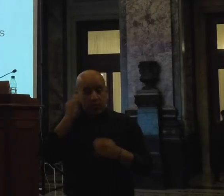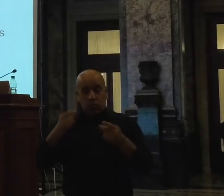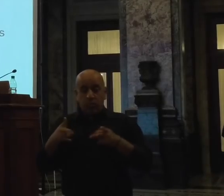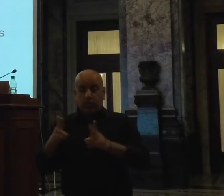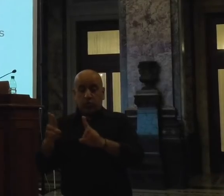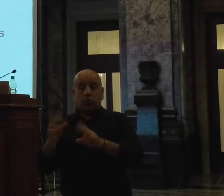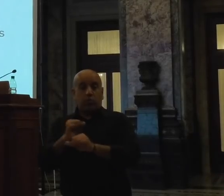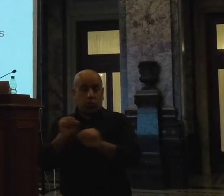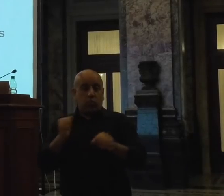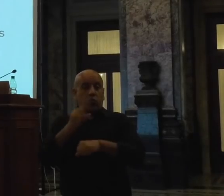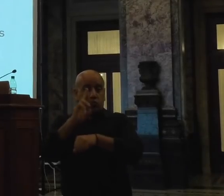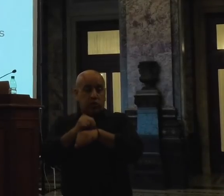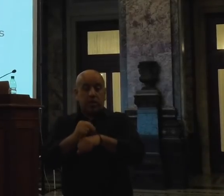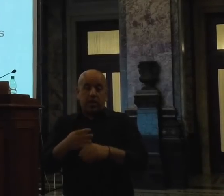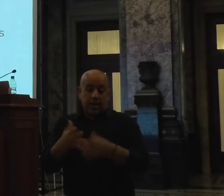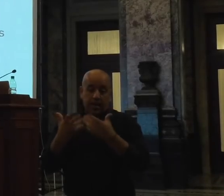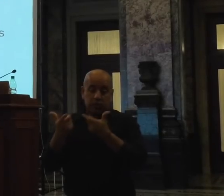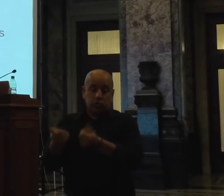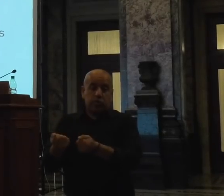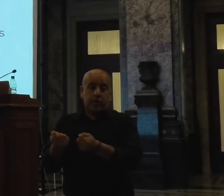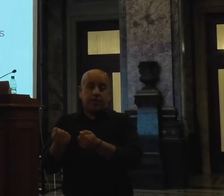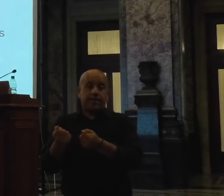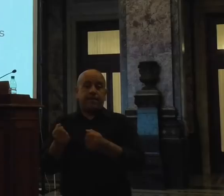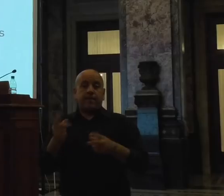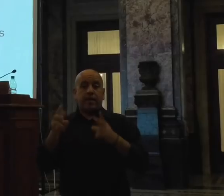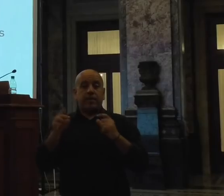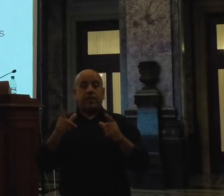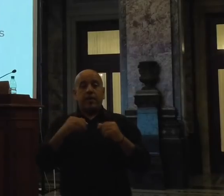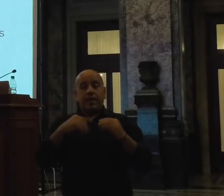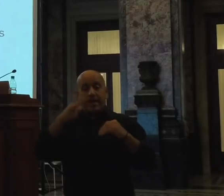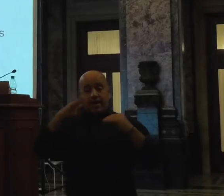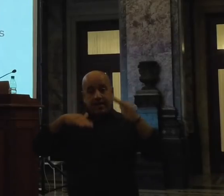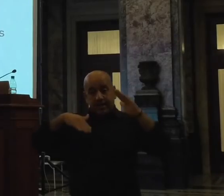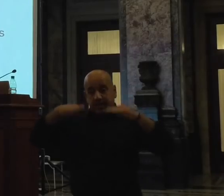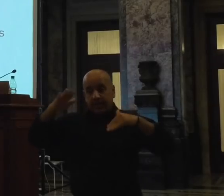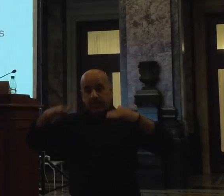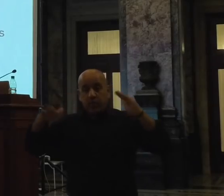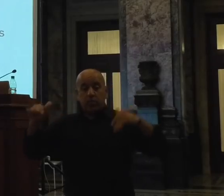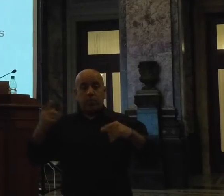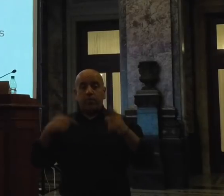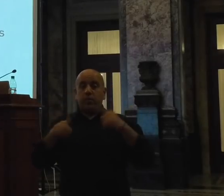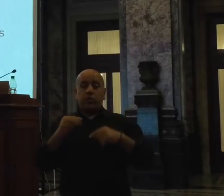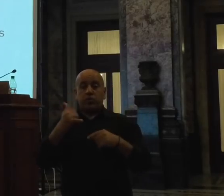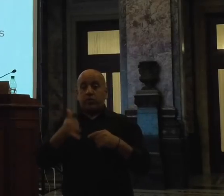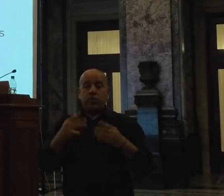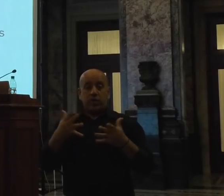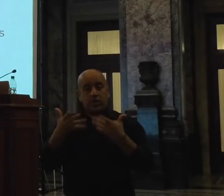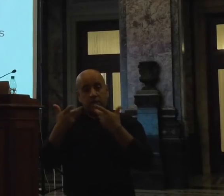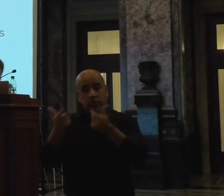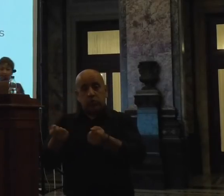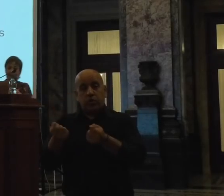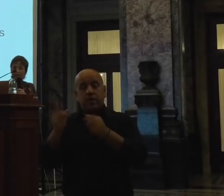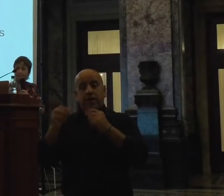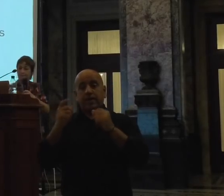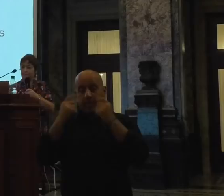intervención podría ser ayudarles a evaluar los intervalos temporales mejor, pero que no tenemos necesariamente que ayudar en la